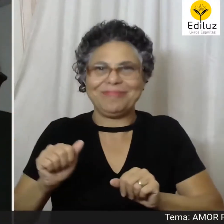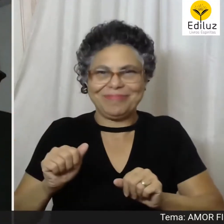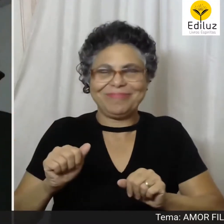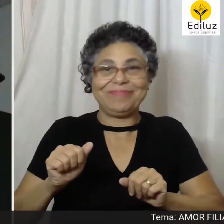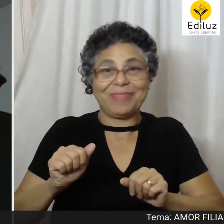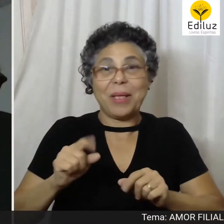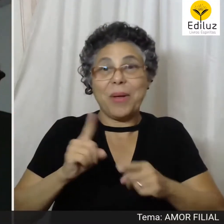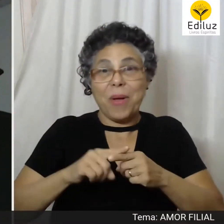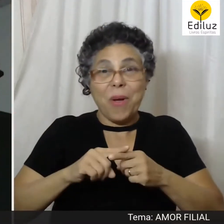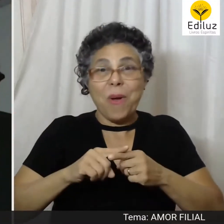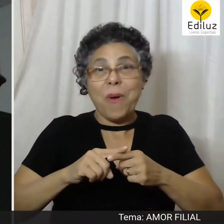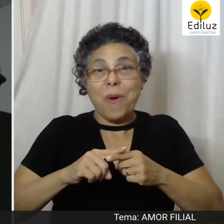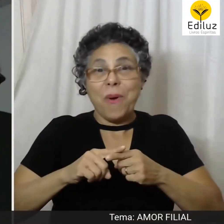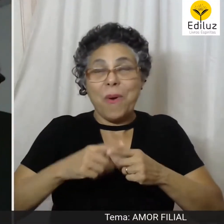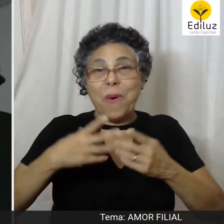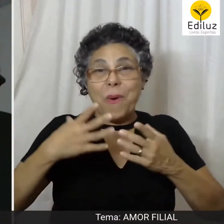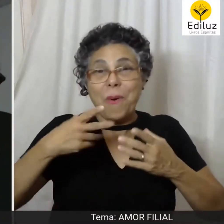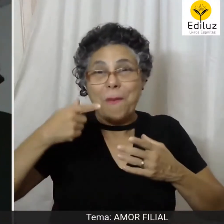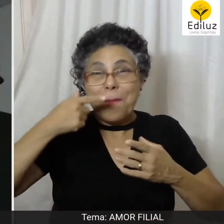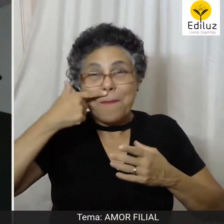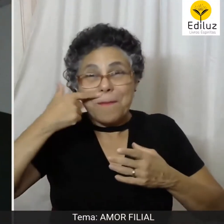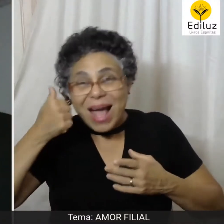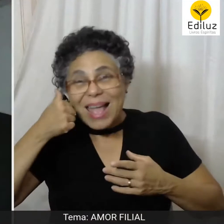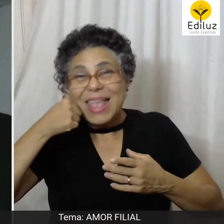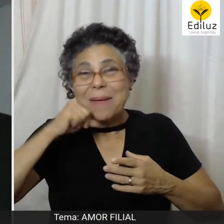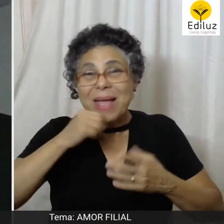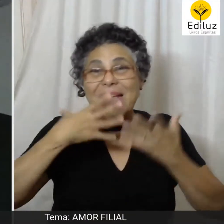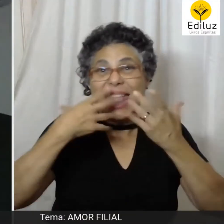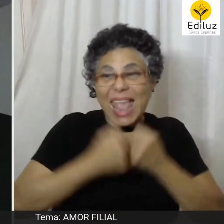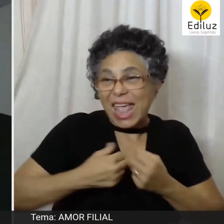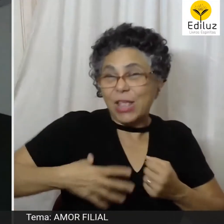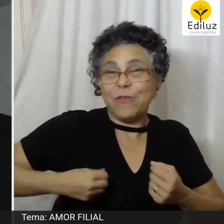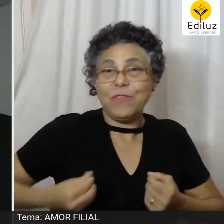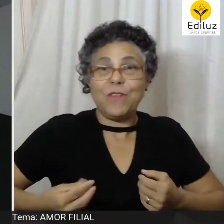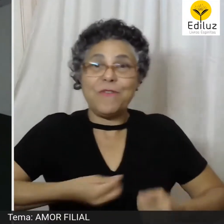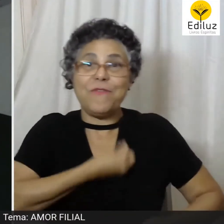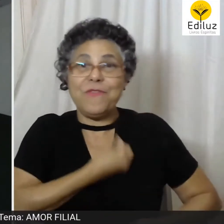vivida pelos pais na vida dos seus filhos.